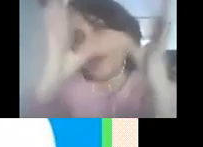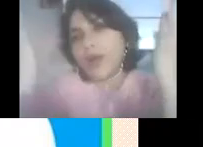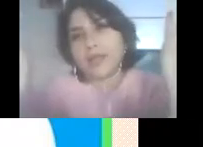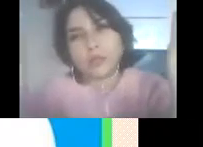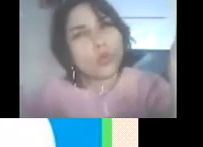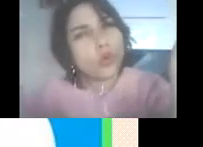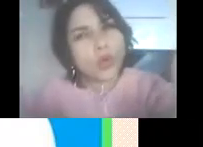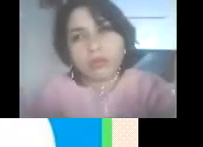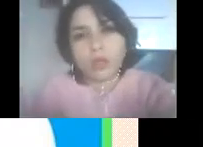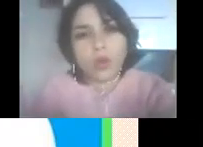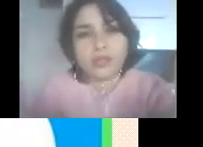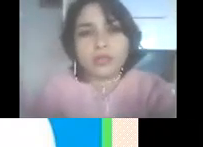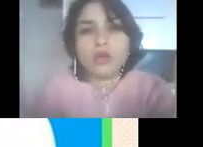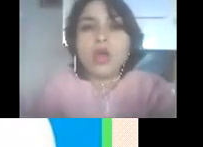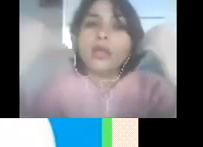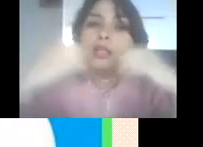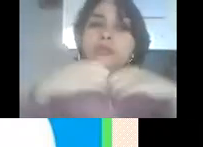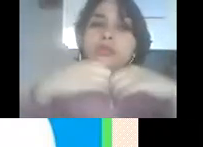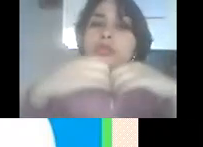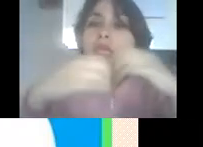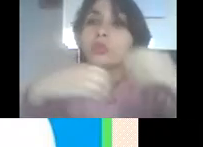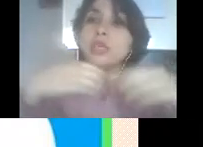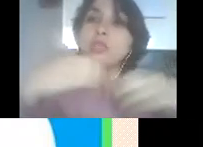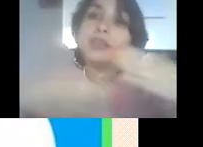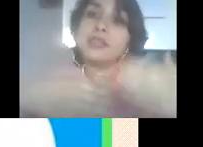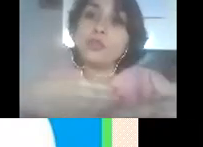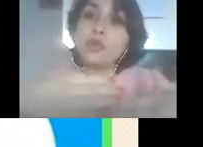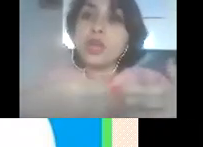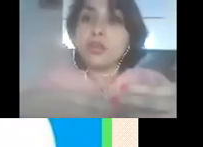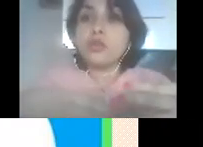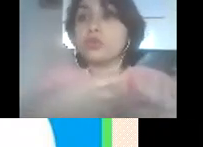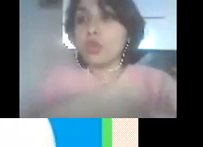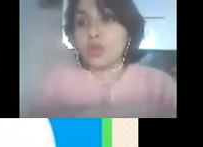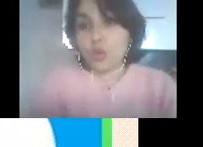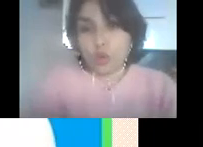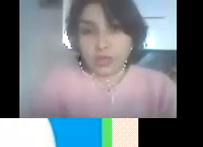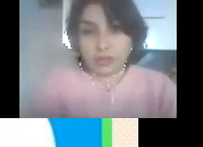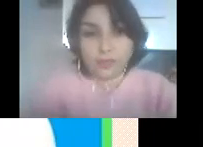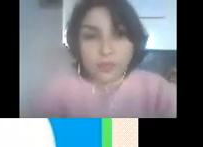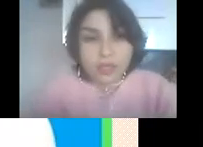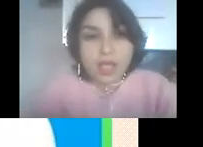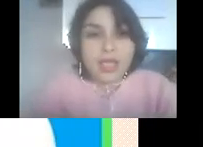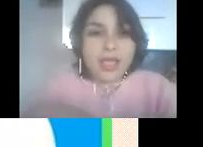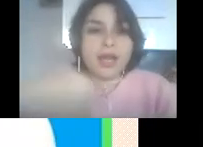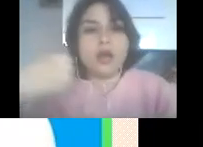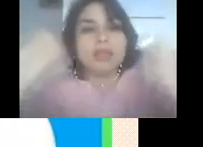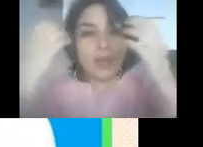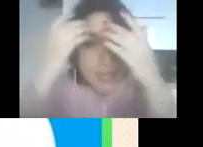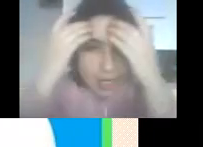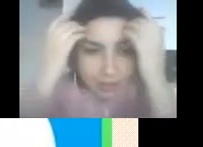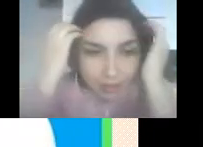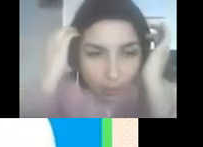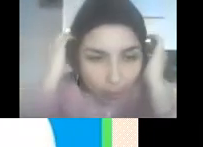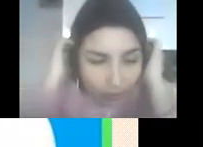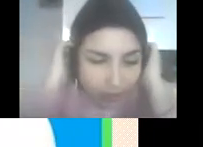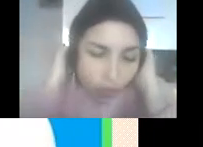desde épocas muy antiguas, ¿cierto? Y nosotros hemos ido avanzando con ello y construyendo cosas. Los